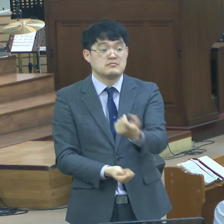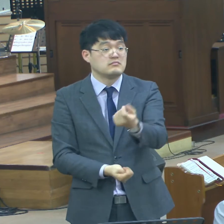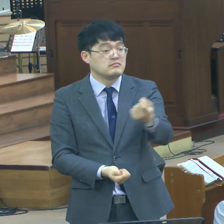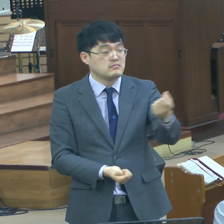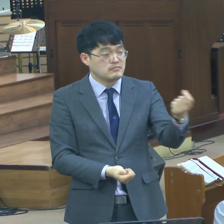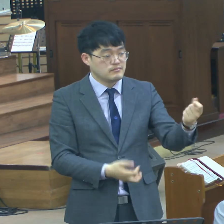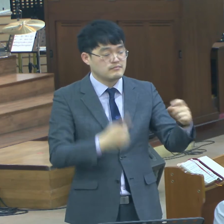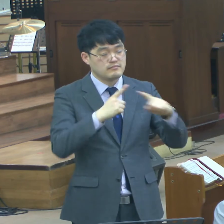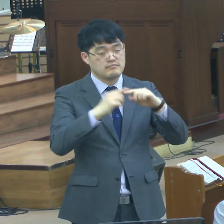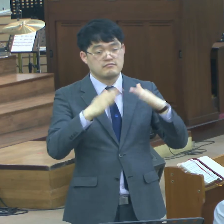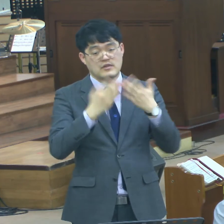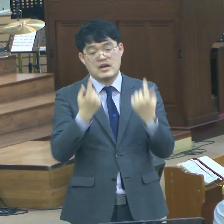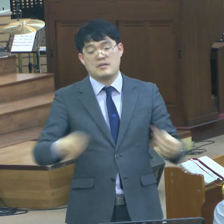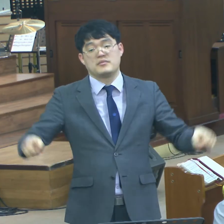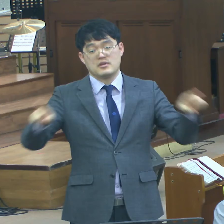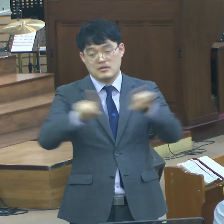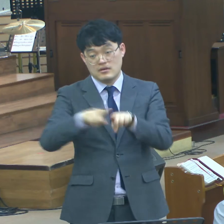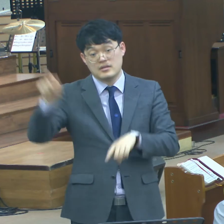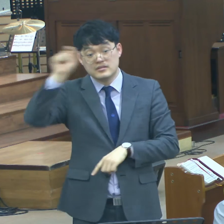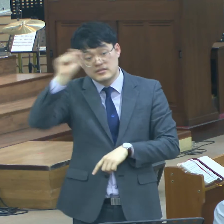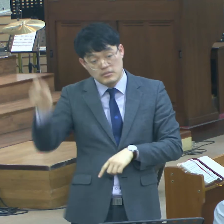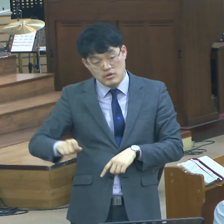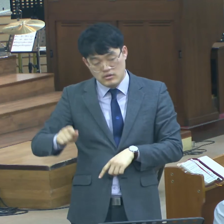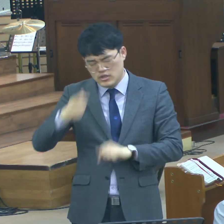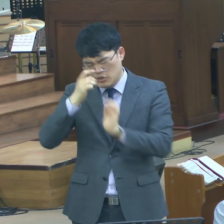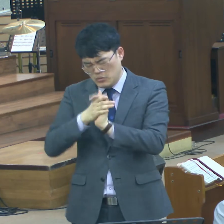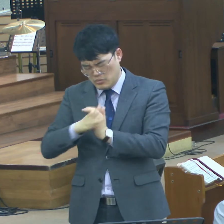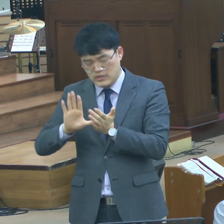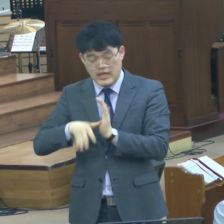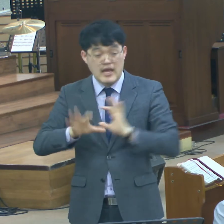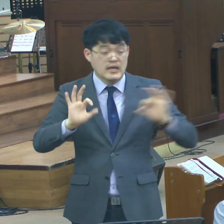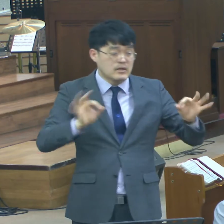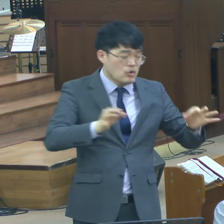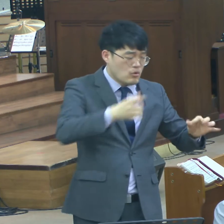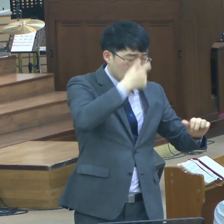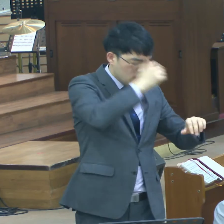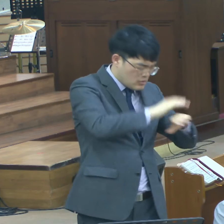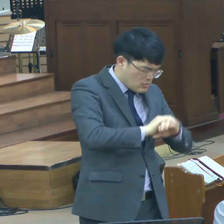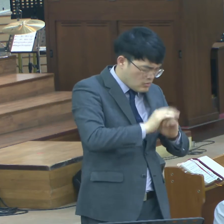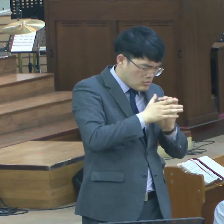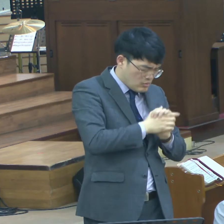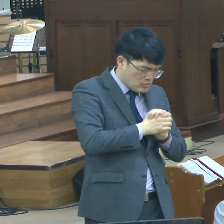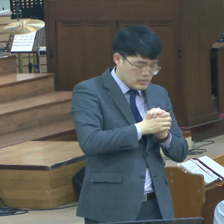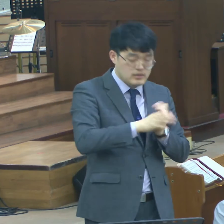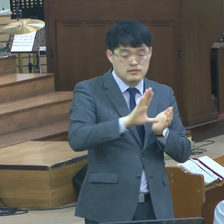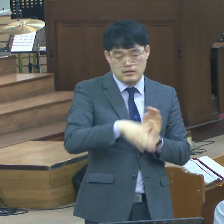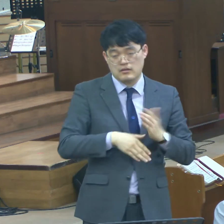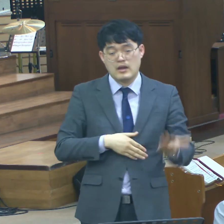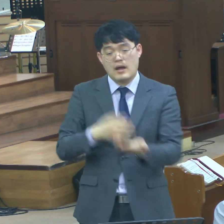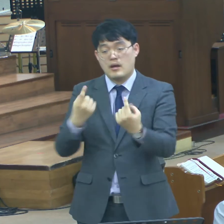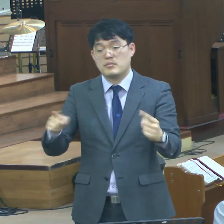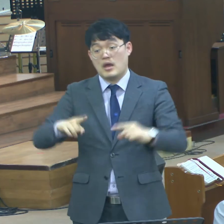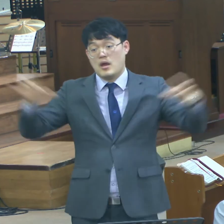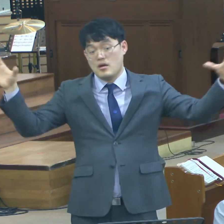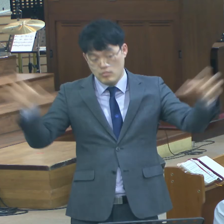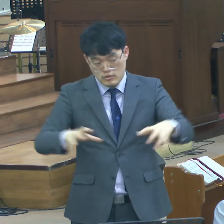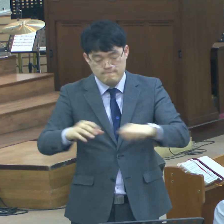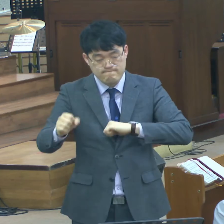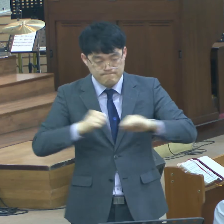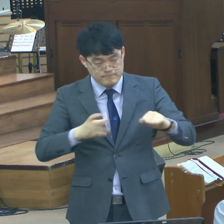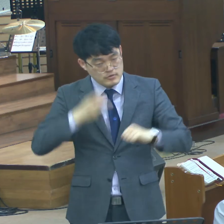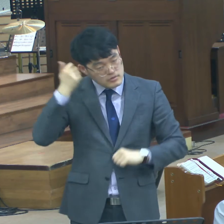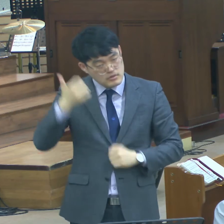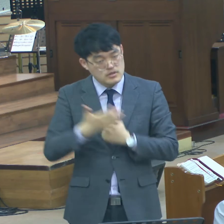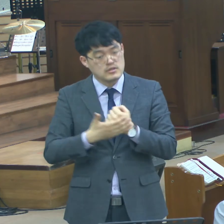교회가 함께 새벽을 깨우고 기도할 때, 금요기도에 모여서 함께 기도할 때, 함께 모일 때 역사하시는 성령의